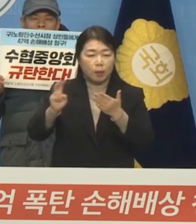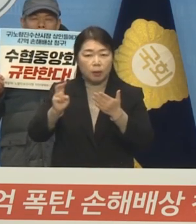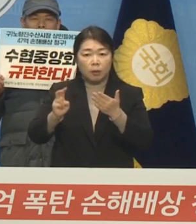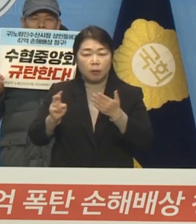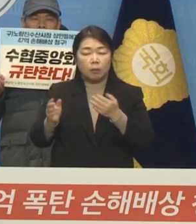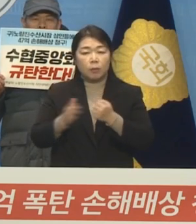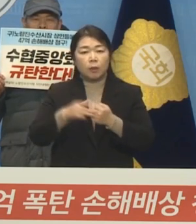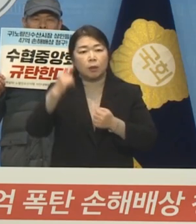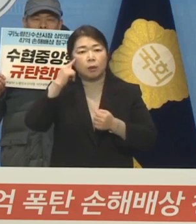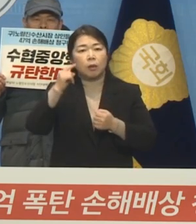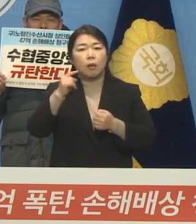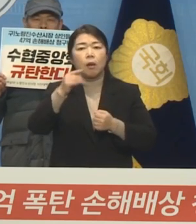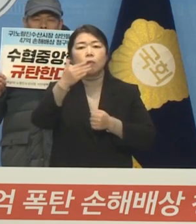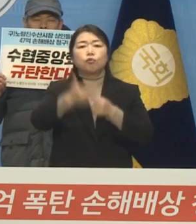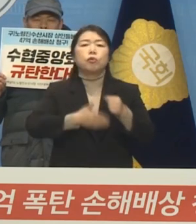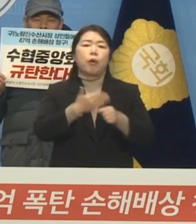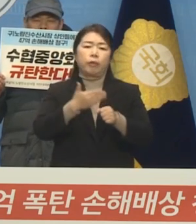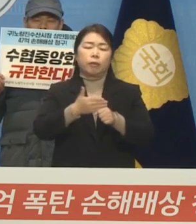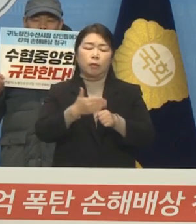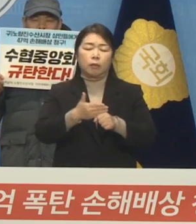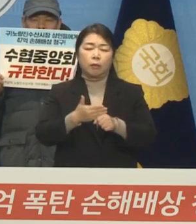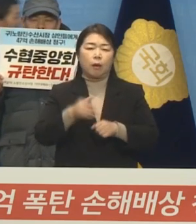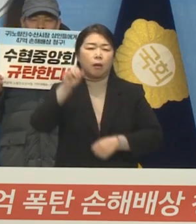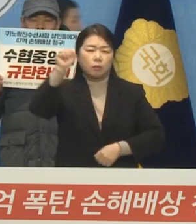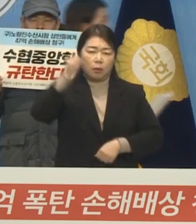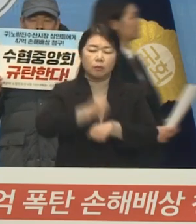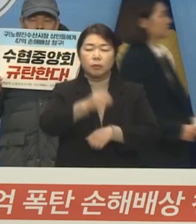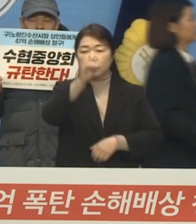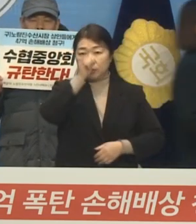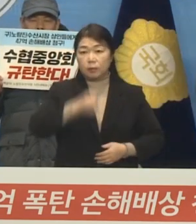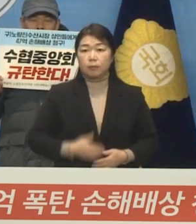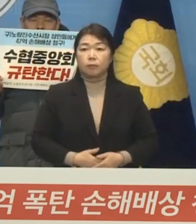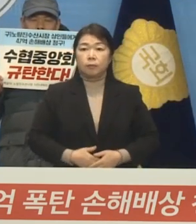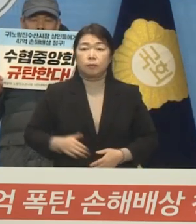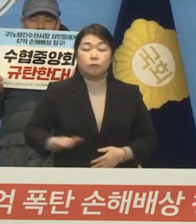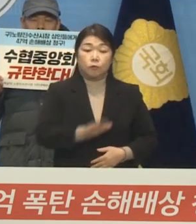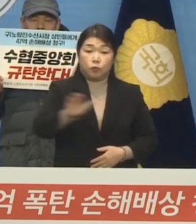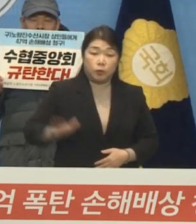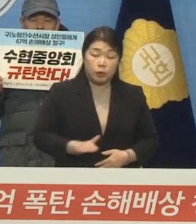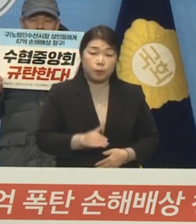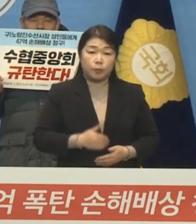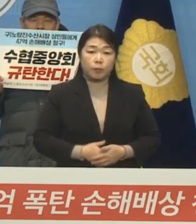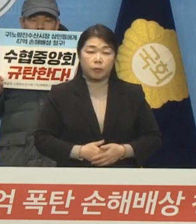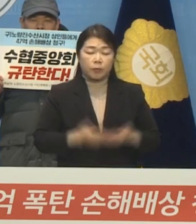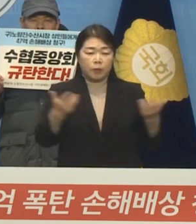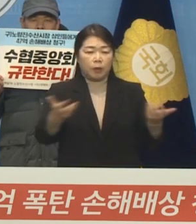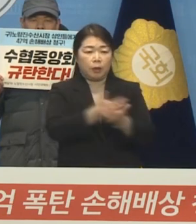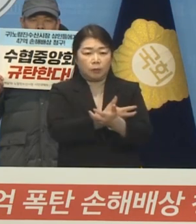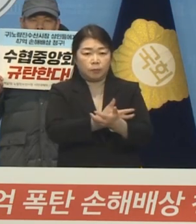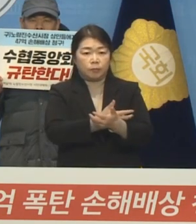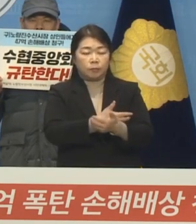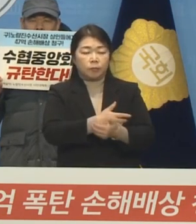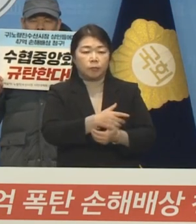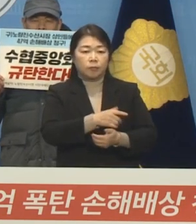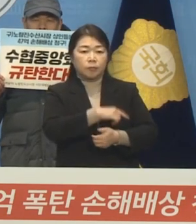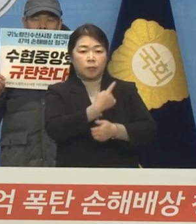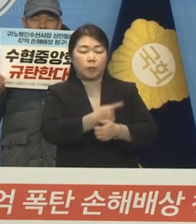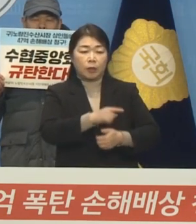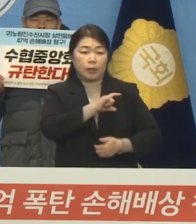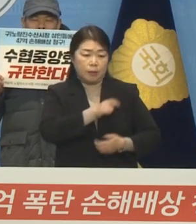지금 횟수는 이제 9년째 돼가는 것 같은데요. 저희는 그 명도 소송을 10차례까지 갔습니다. 그래서